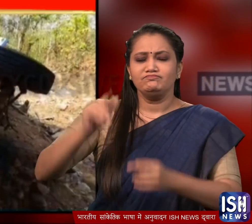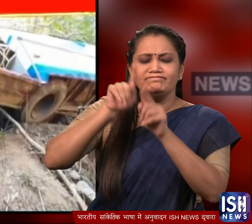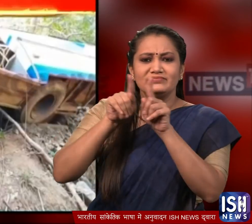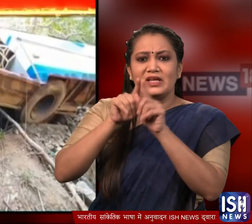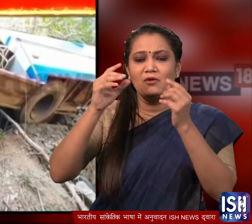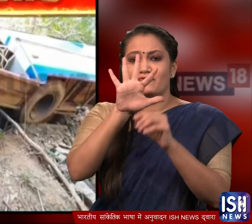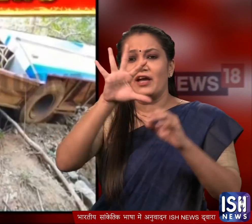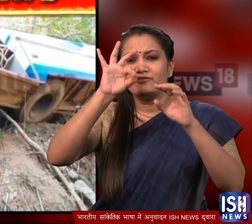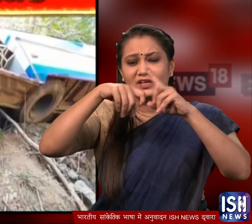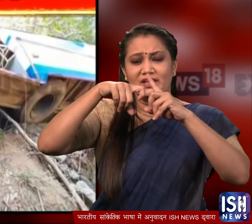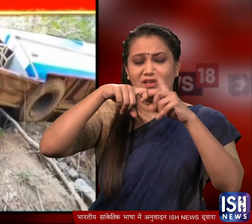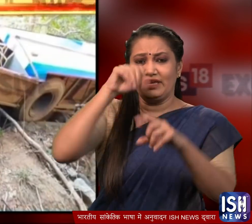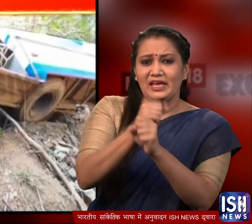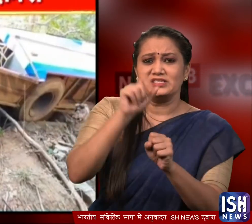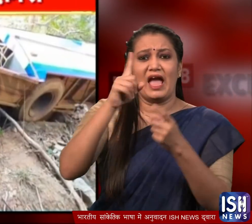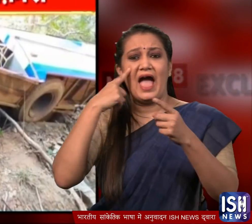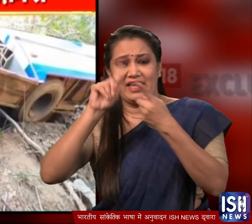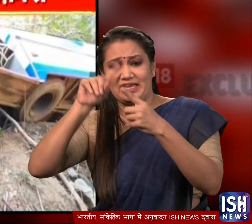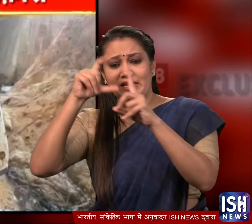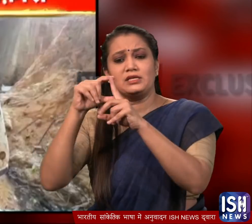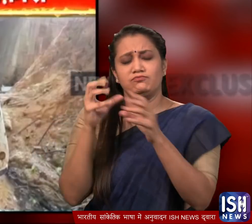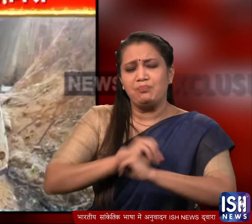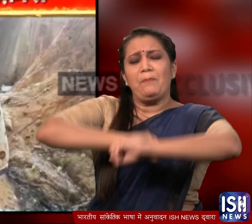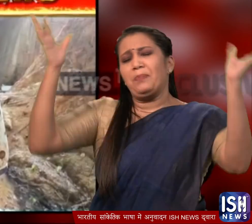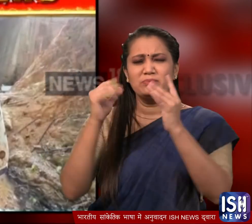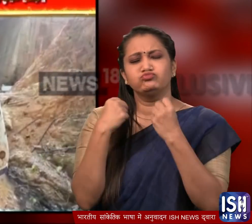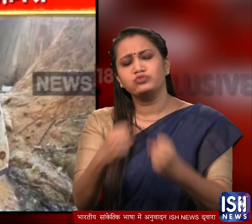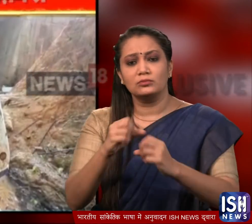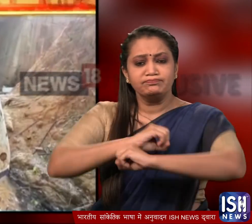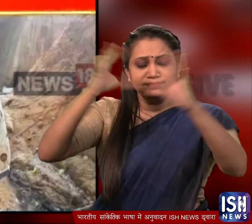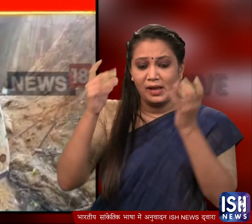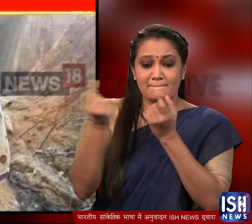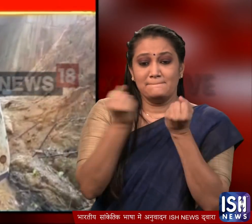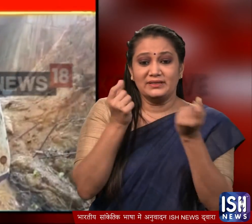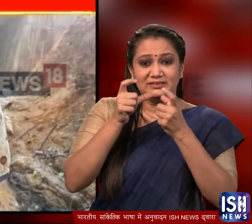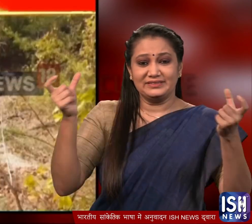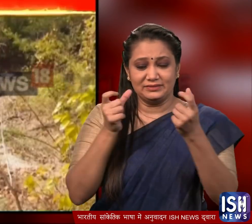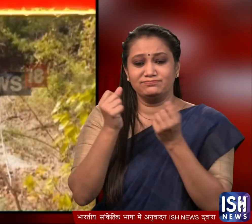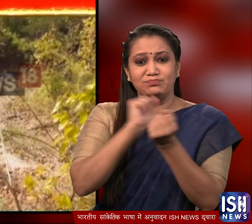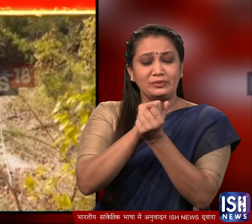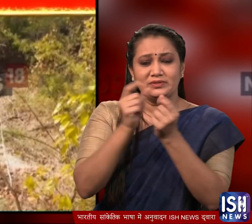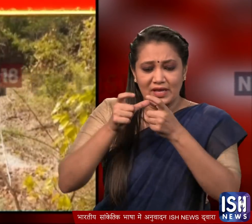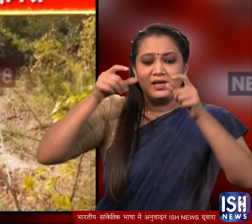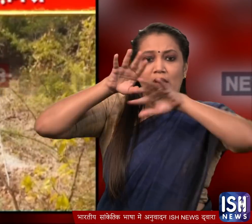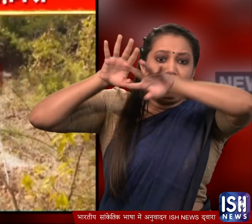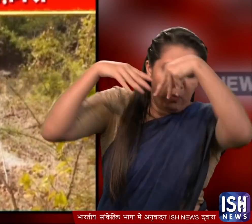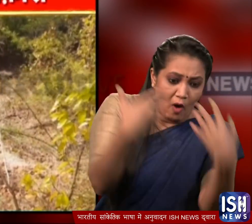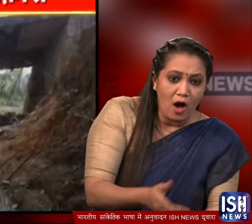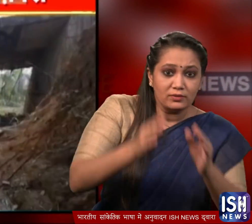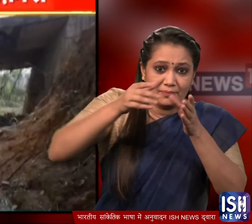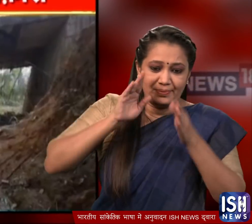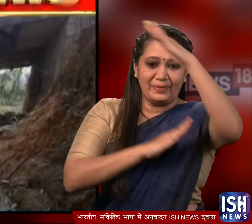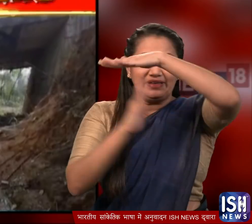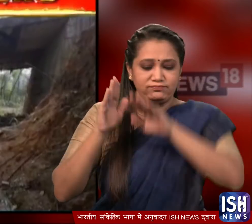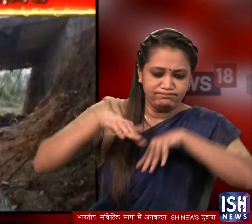के लिए नक्सलियों ने करीब 50 किलो आईईडी का इस्तेमाल किया था। वो धमाका इतना जोरदार था कि जवानों से भरी बस वहां बन रहे एक पुल से नीचे जा